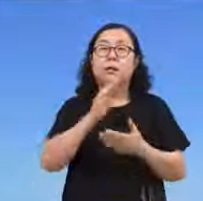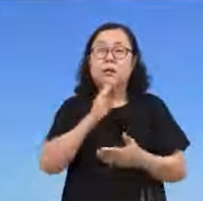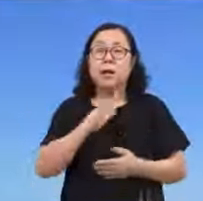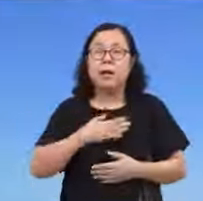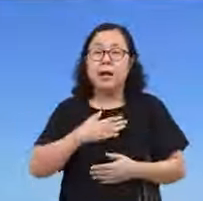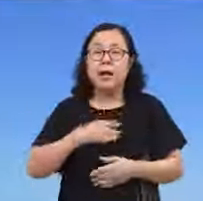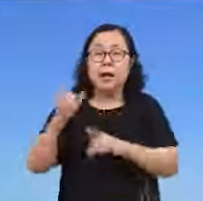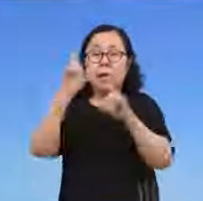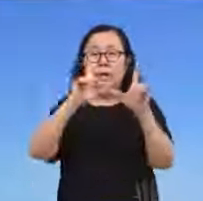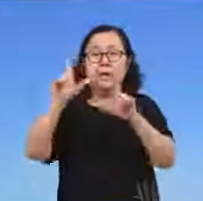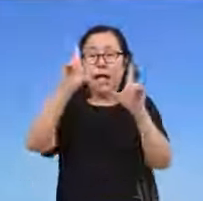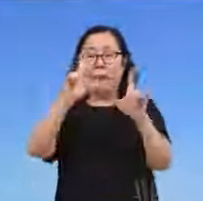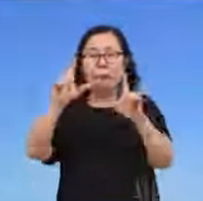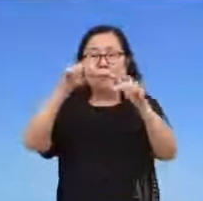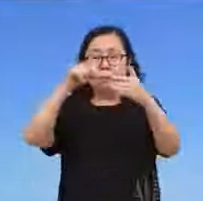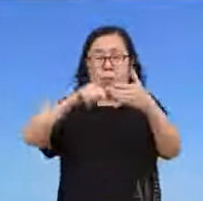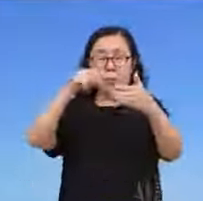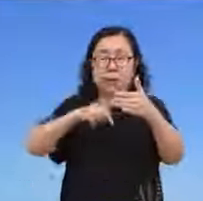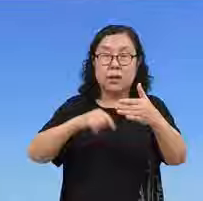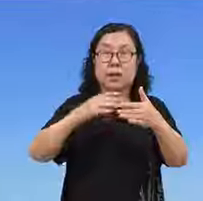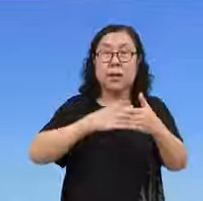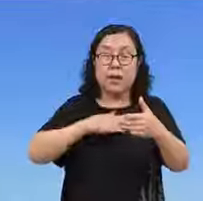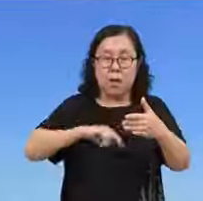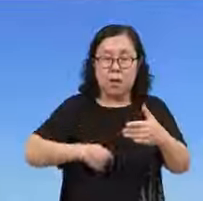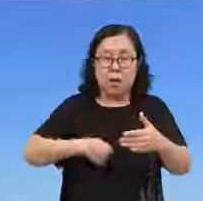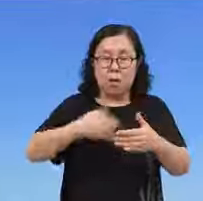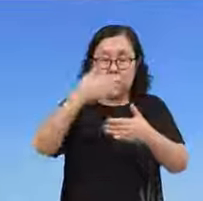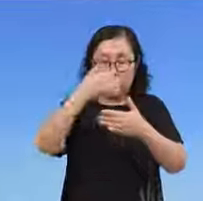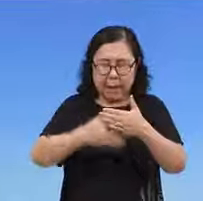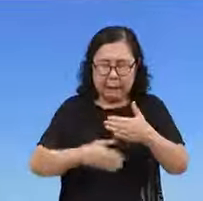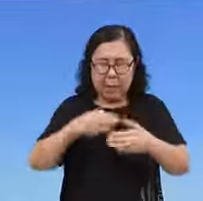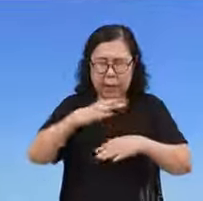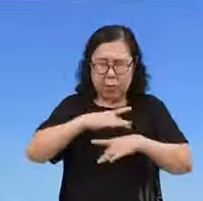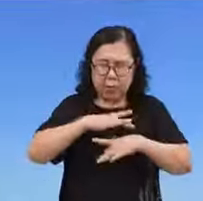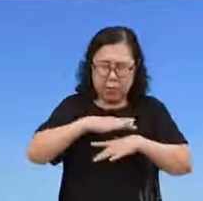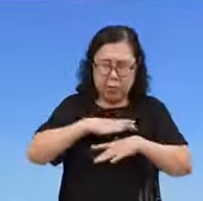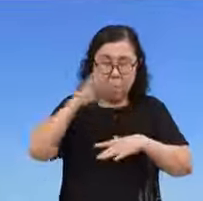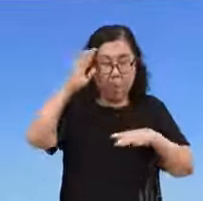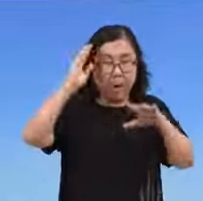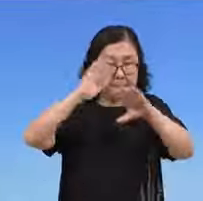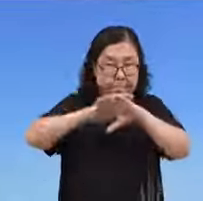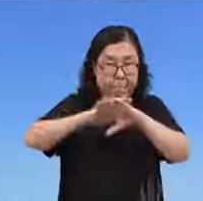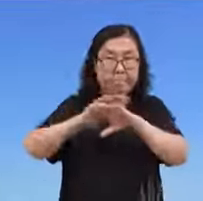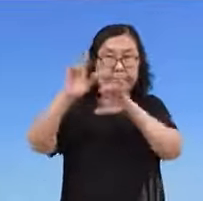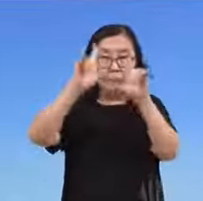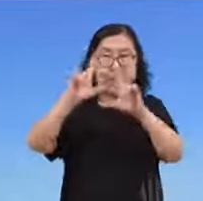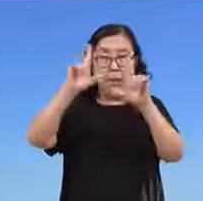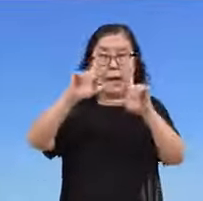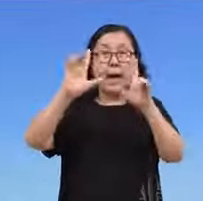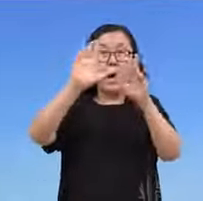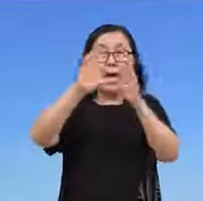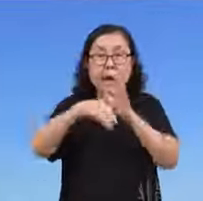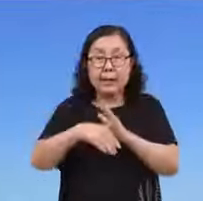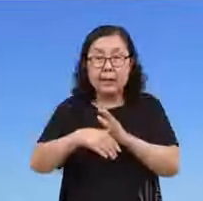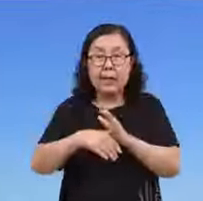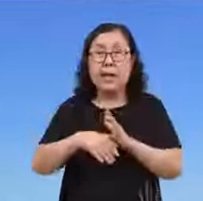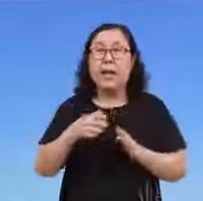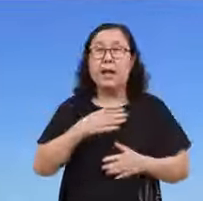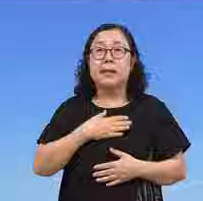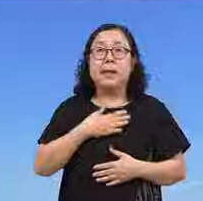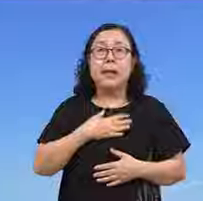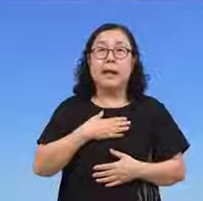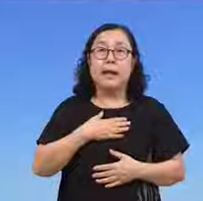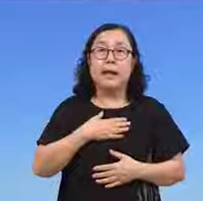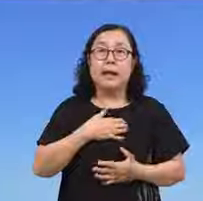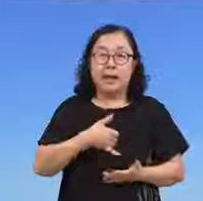하나님은 정말 내 삶에서 내가 홀로 남아 두려운 밤을 보낼 때 정말 실제적으로 나와 교제할 수 있는